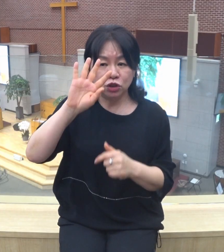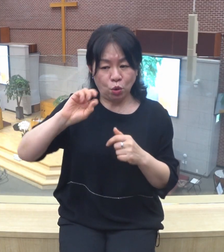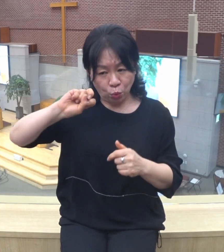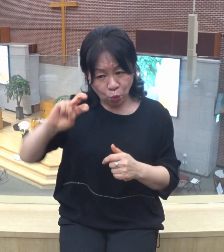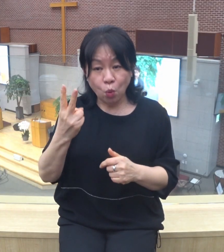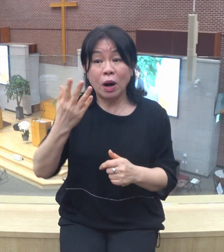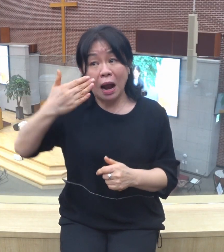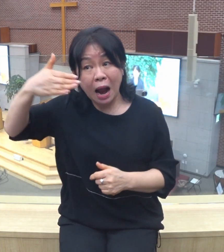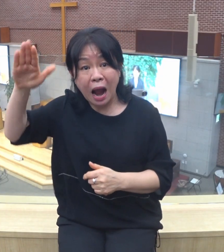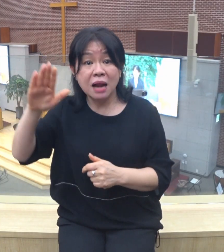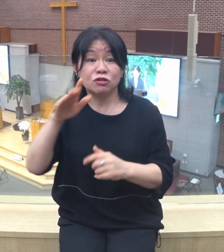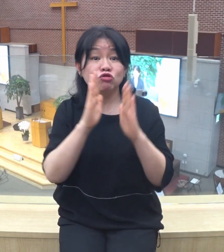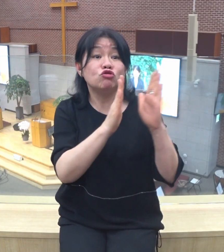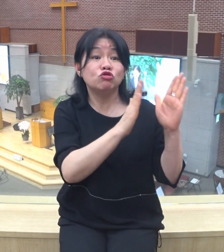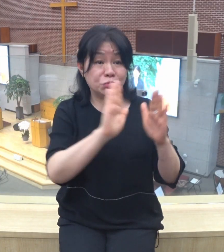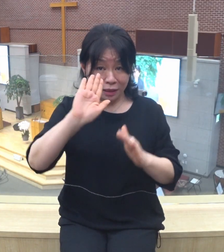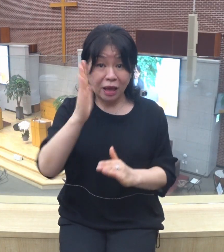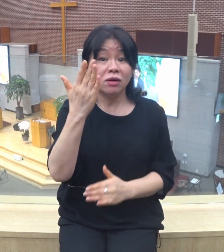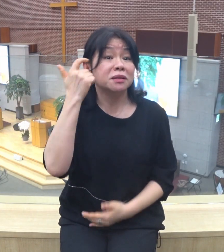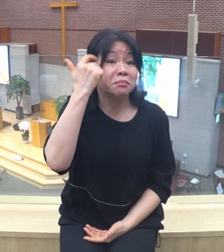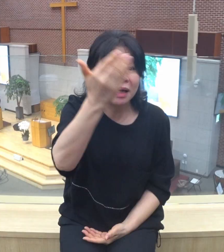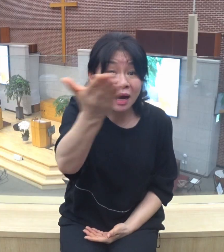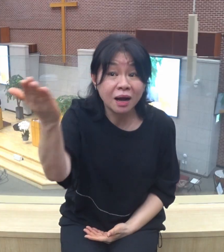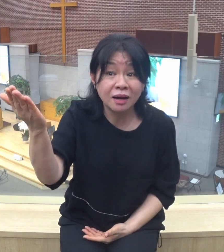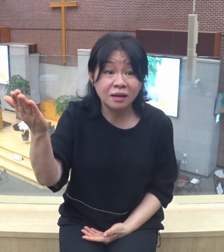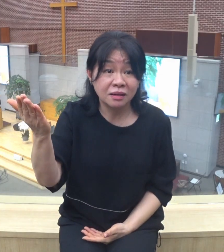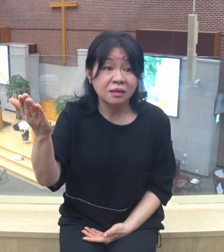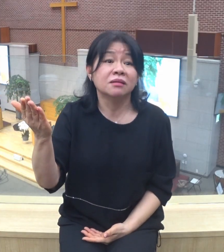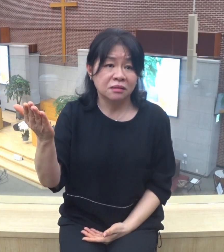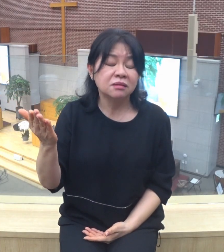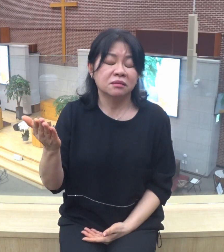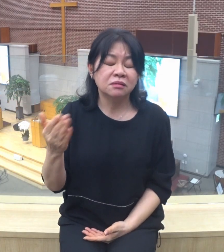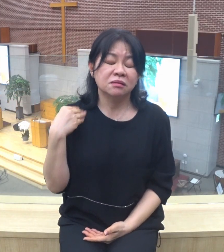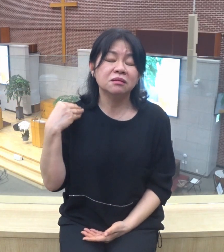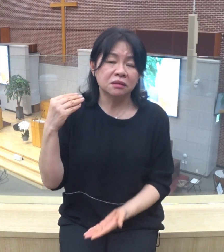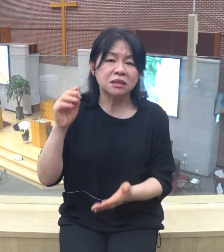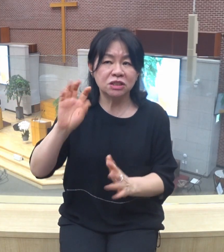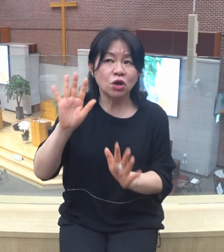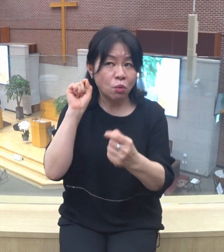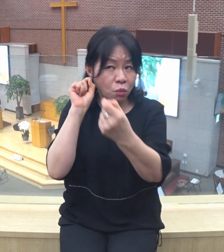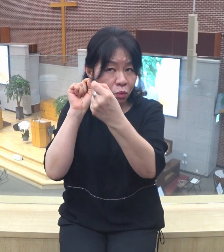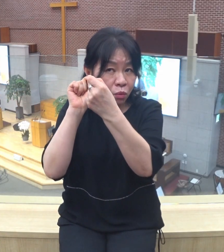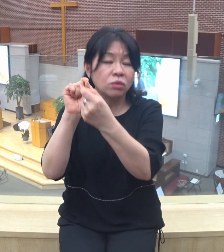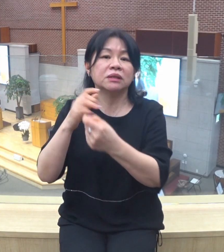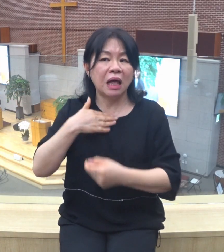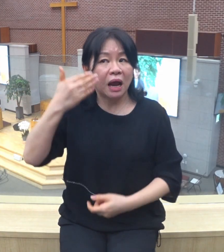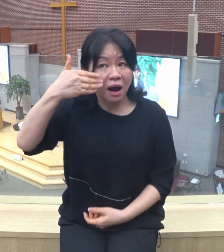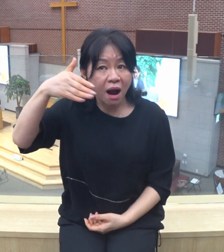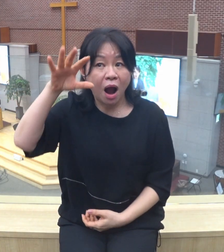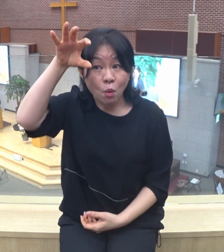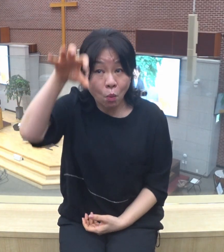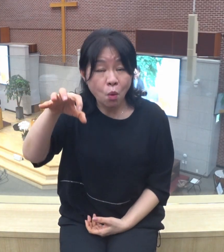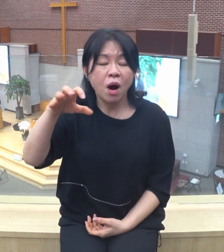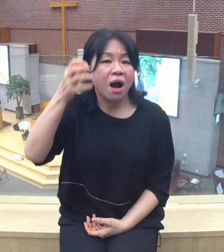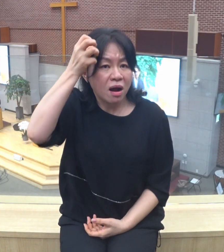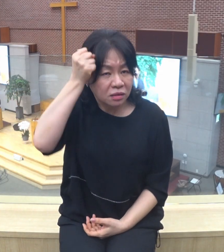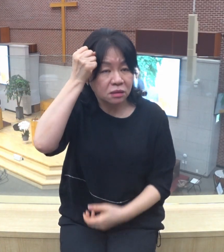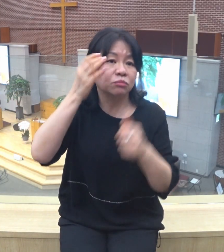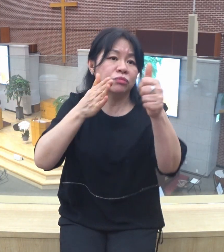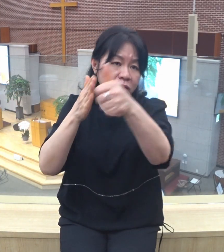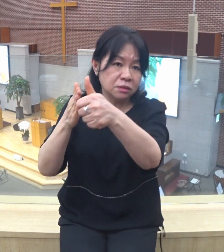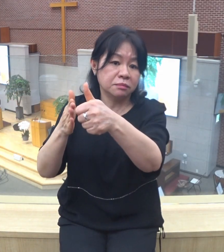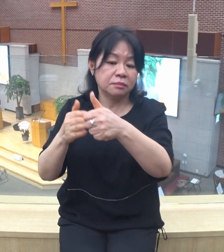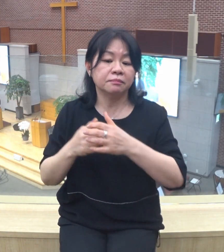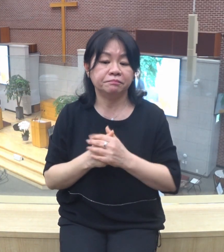준비가 되셨습니까? 자, 그러면 주님께서 우리에게 말씀하시고 계신 음성을